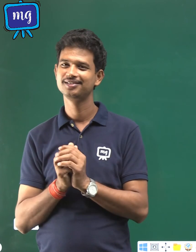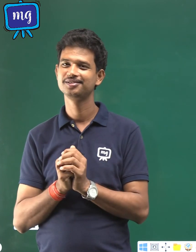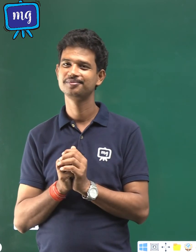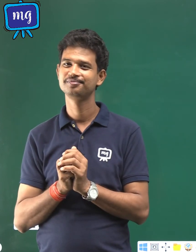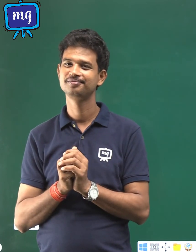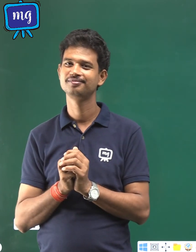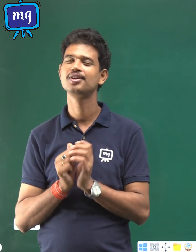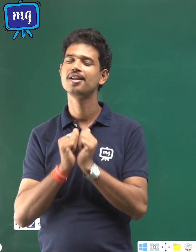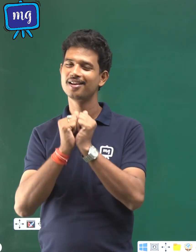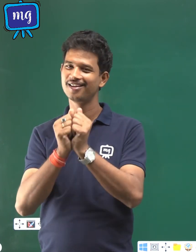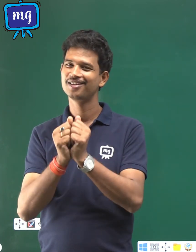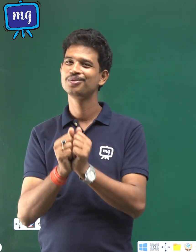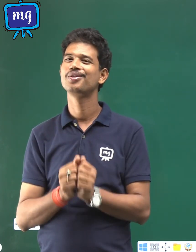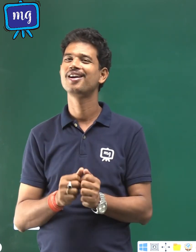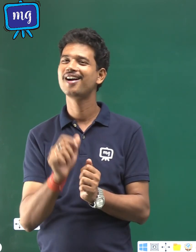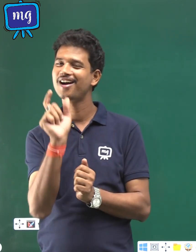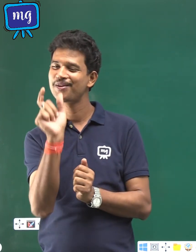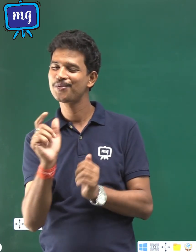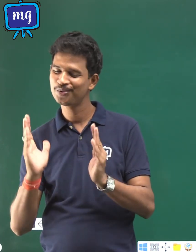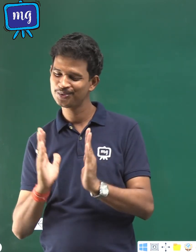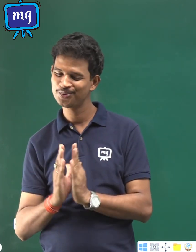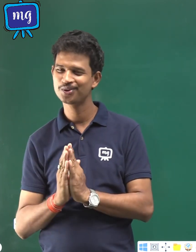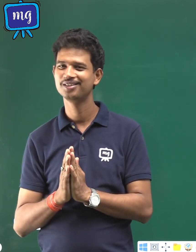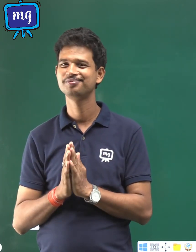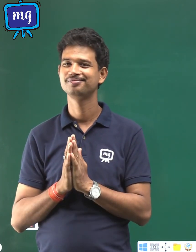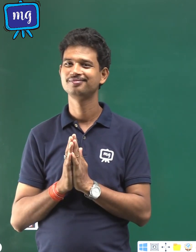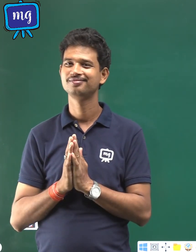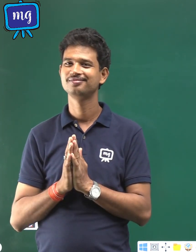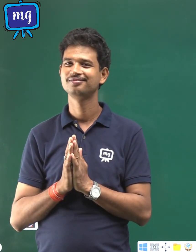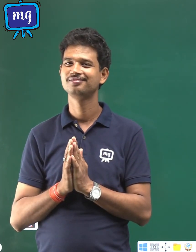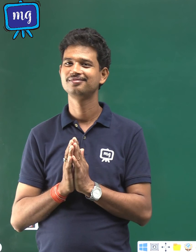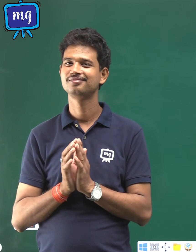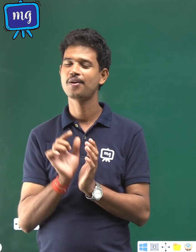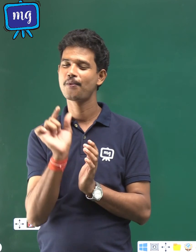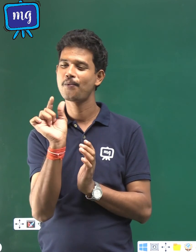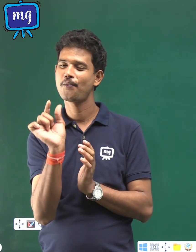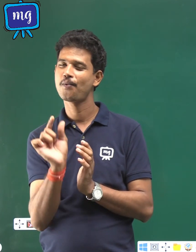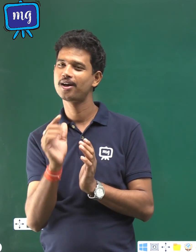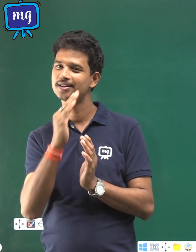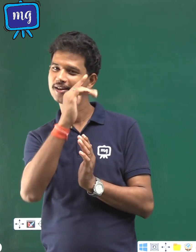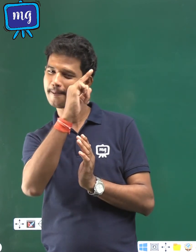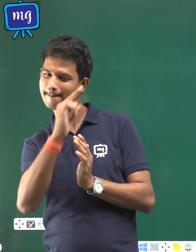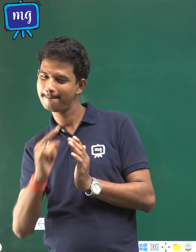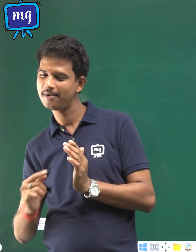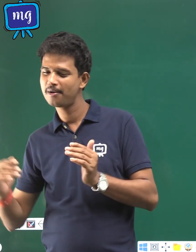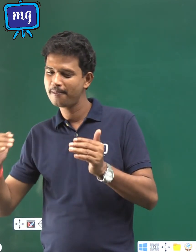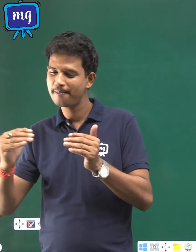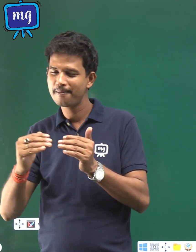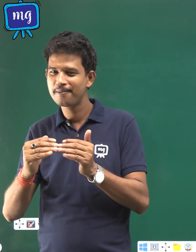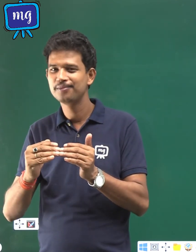स्मॉल यू के साथ। तो कैपिटल यू को हम स्मॉल यू से मैच करेंगे।